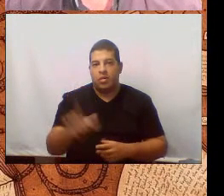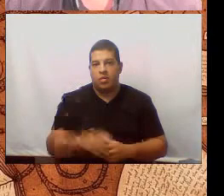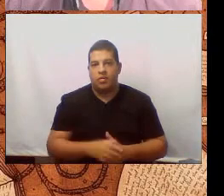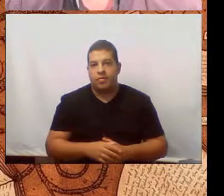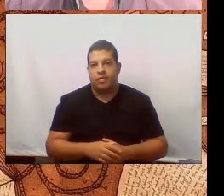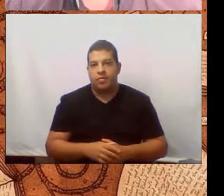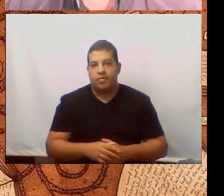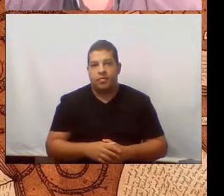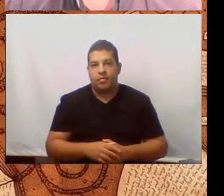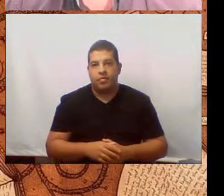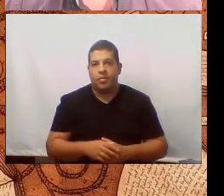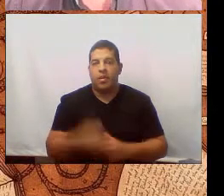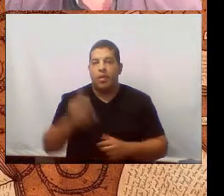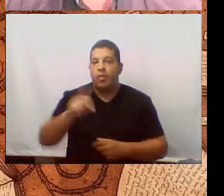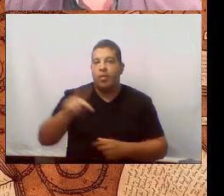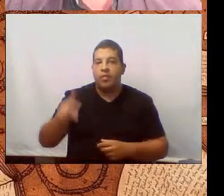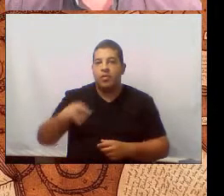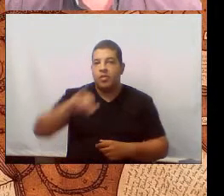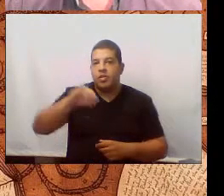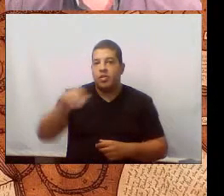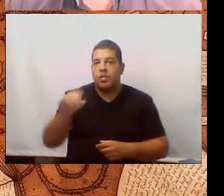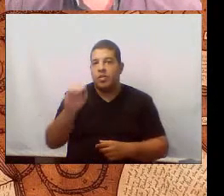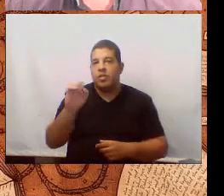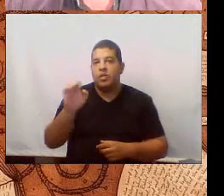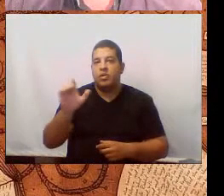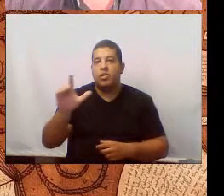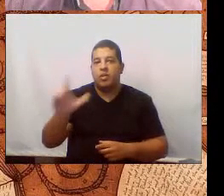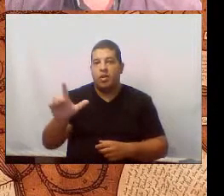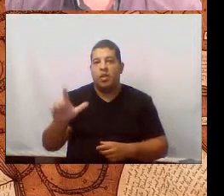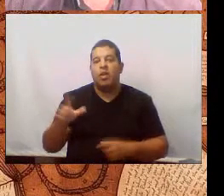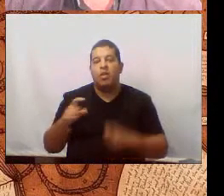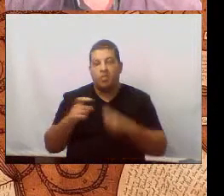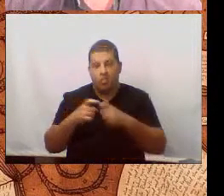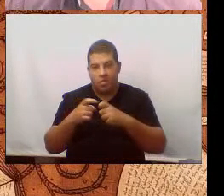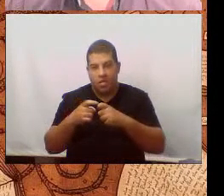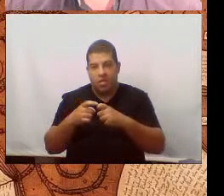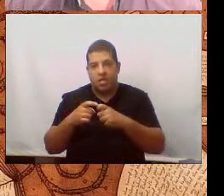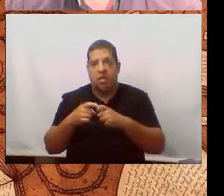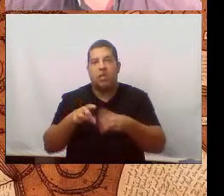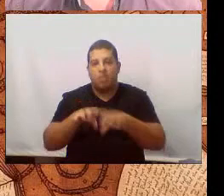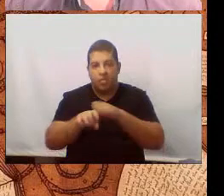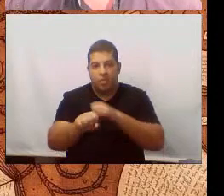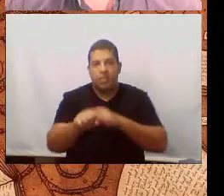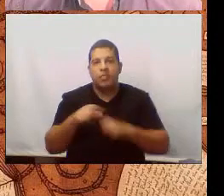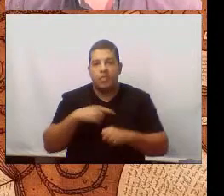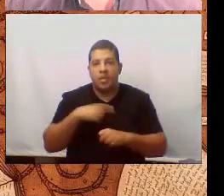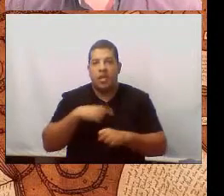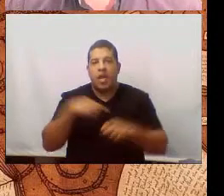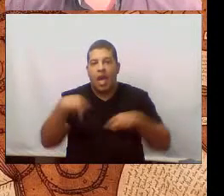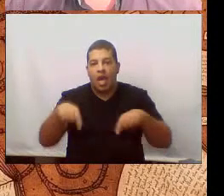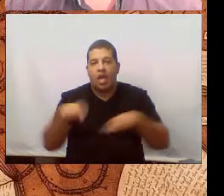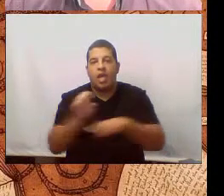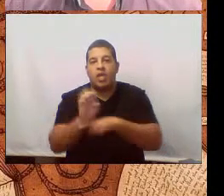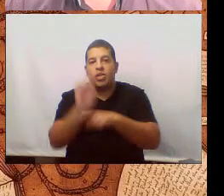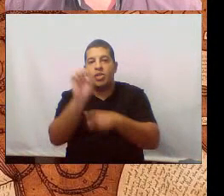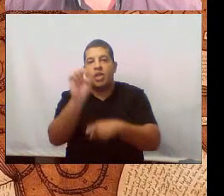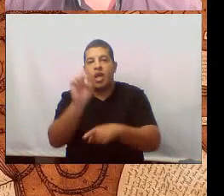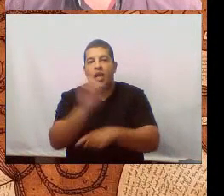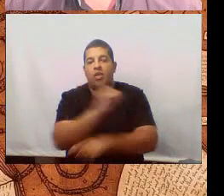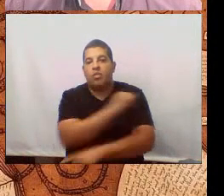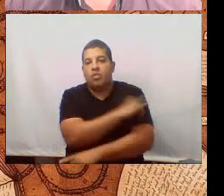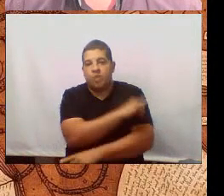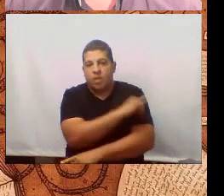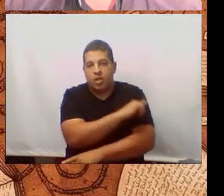O professor Joel é graduado em Medicina pela Universidade Federal do Estado do Rio de Janeiro, mestre em Filosofia